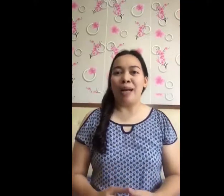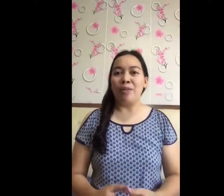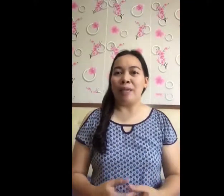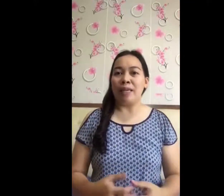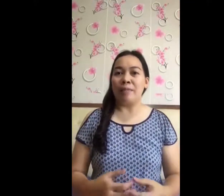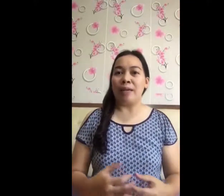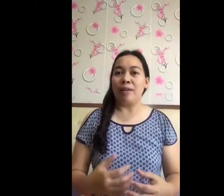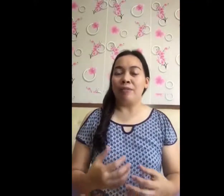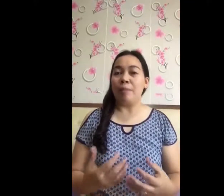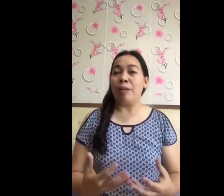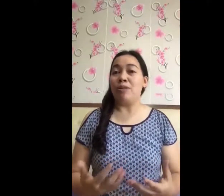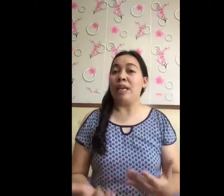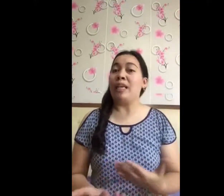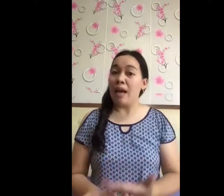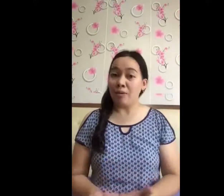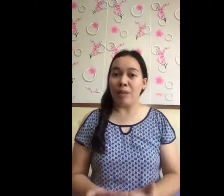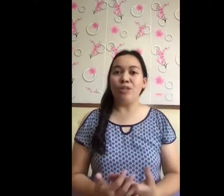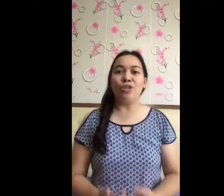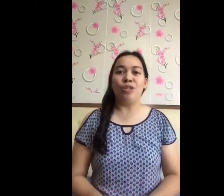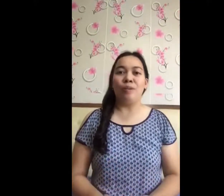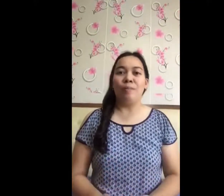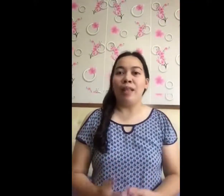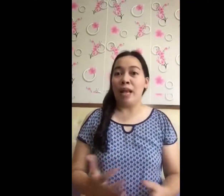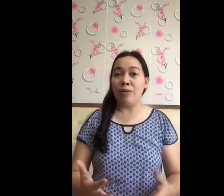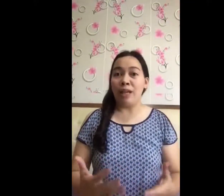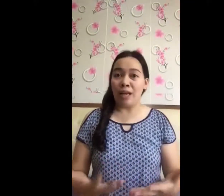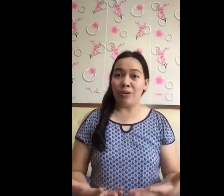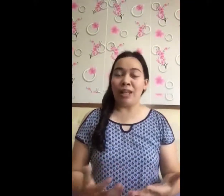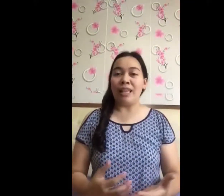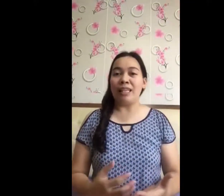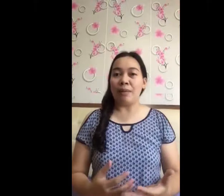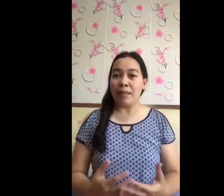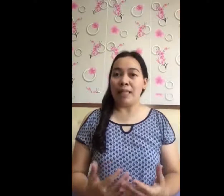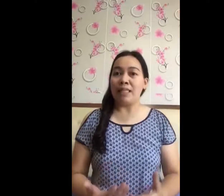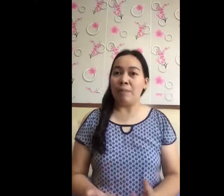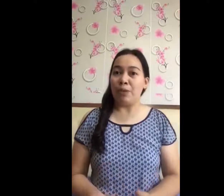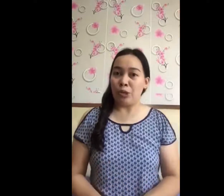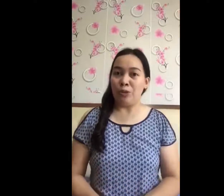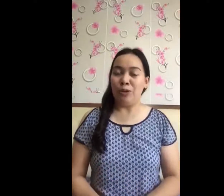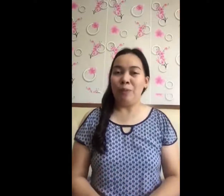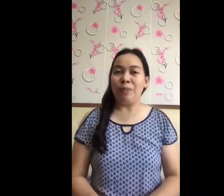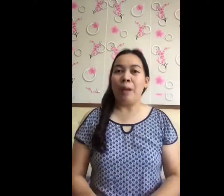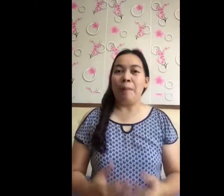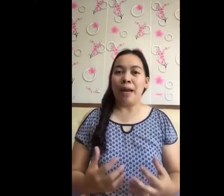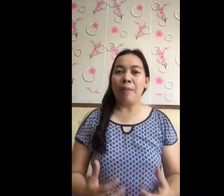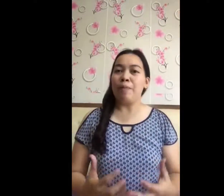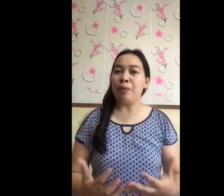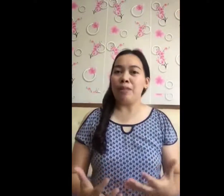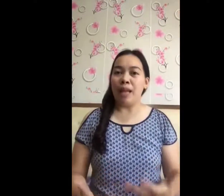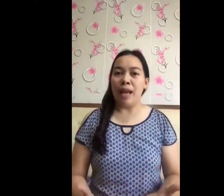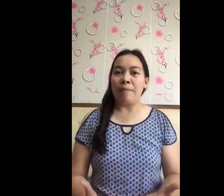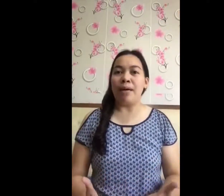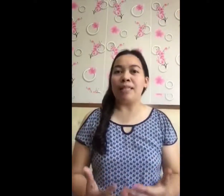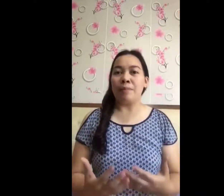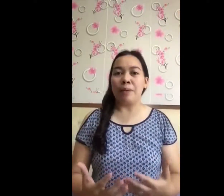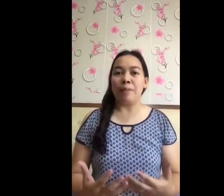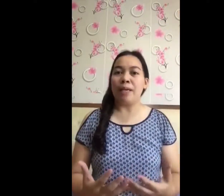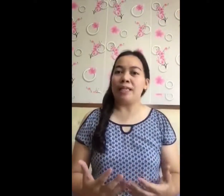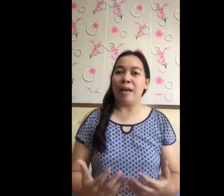paano mag-Filipino Sign Language, lalo na ngayon na isa batas na po ito. Marami pong salamat sa pagbibigay sa